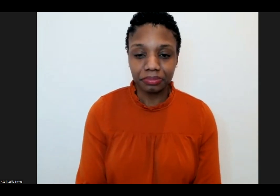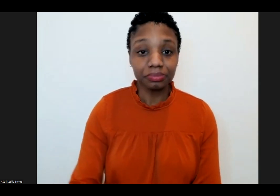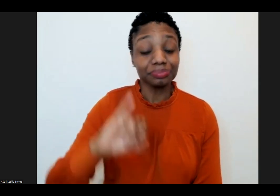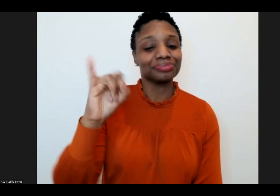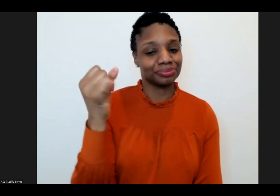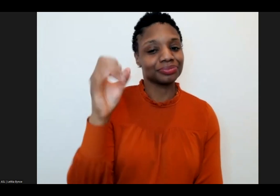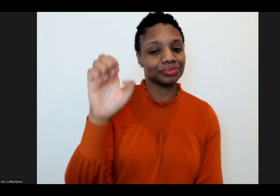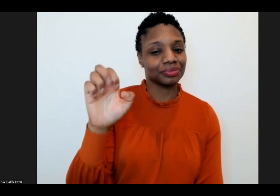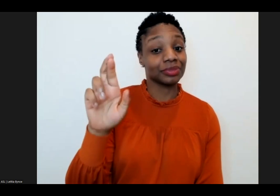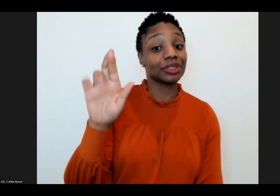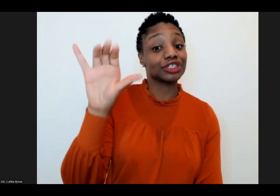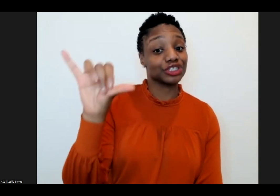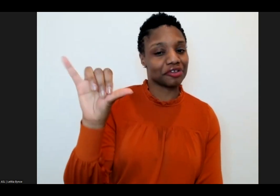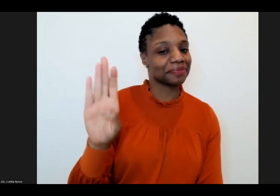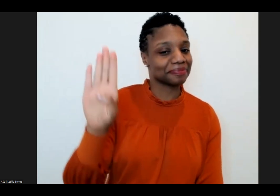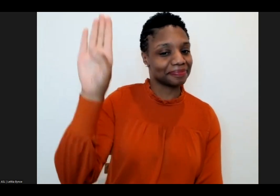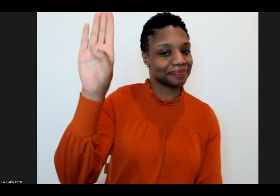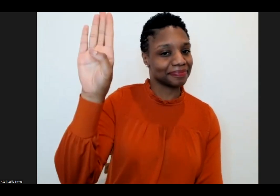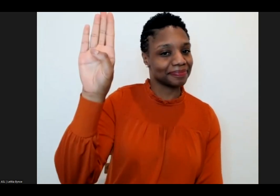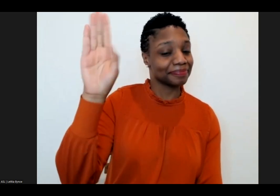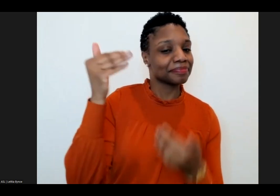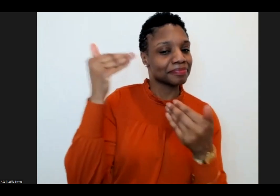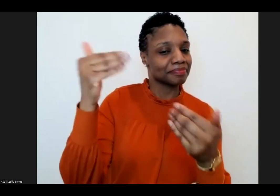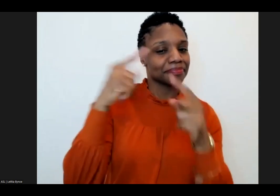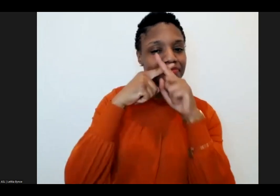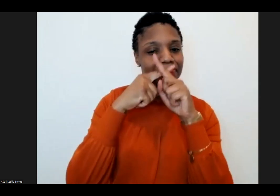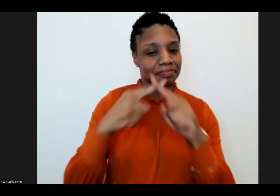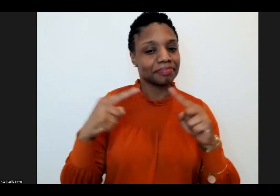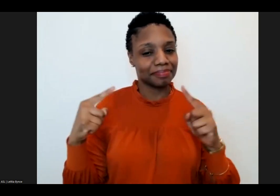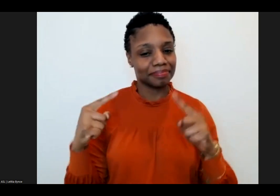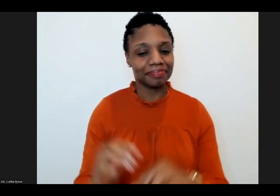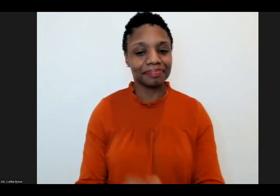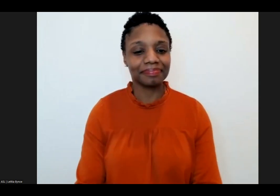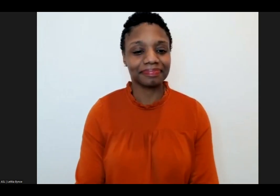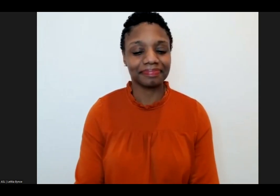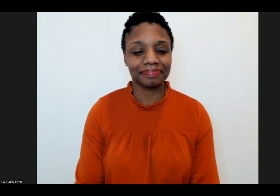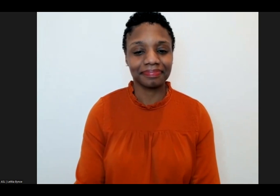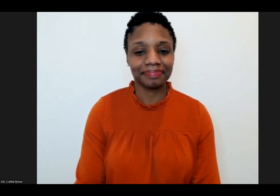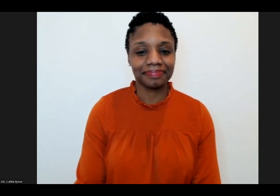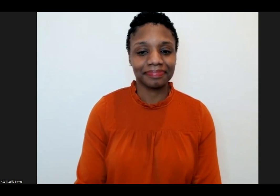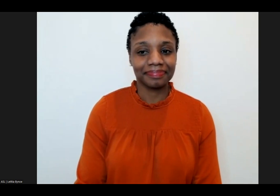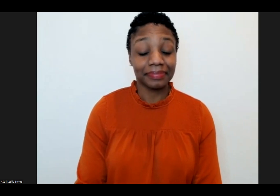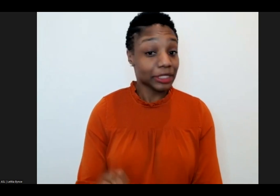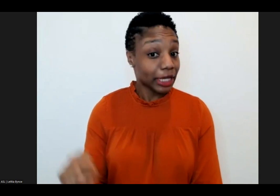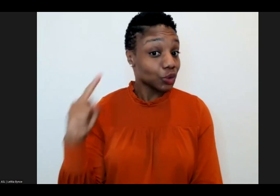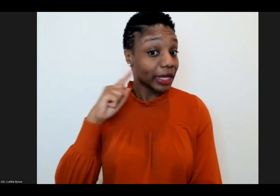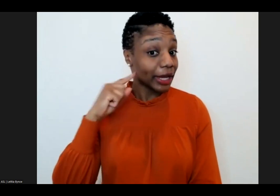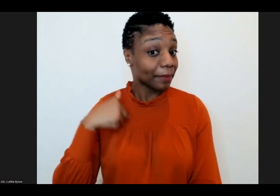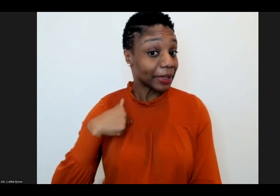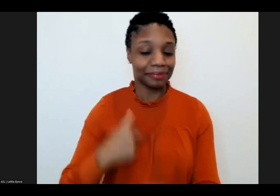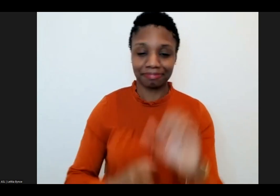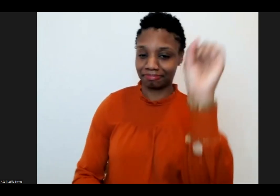elemento de la agenda Okay Jer puedes quitarte del Silencio el micrófono